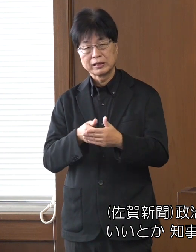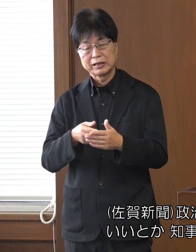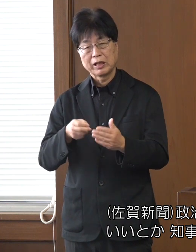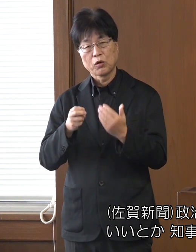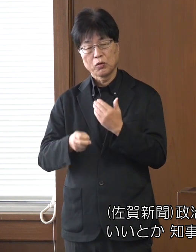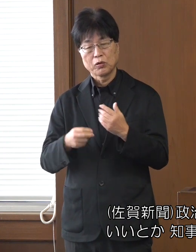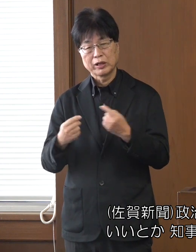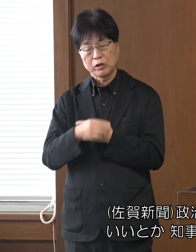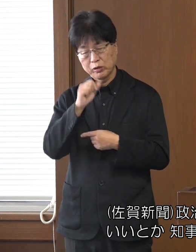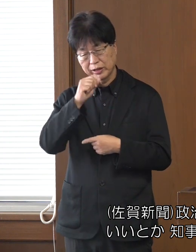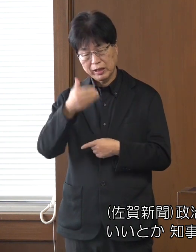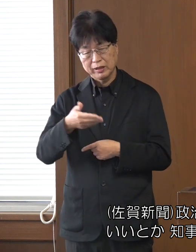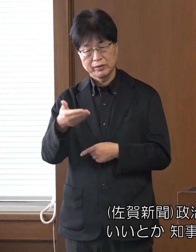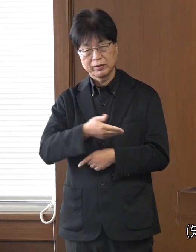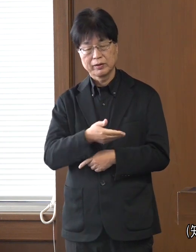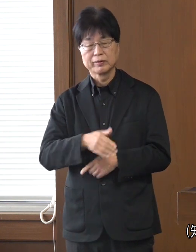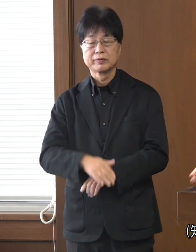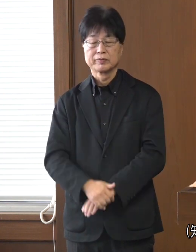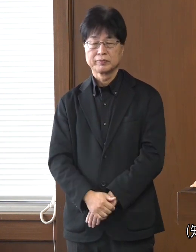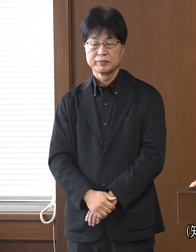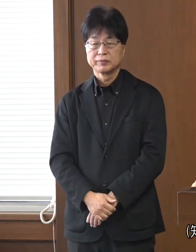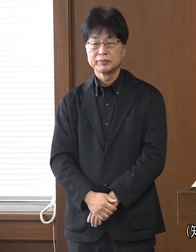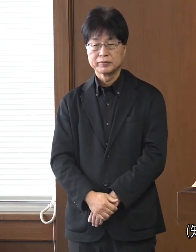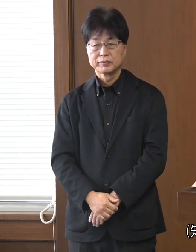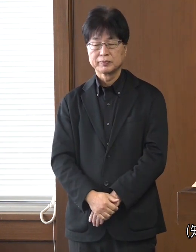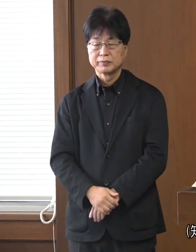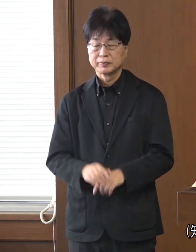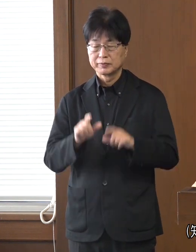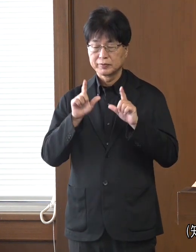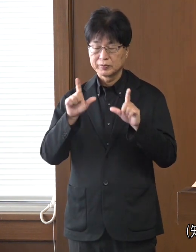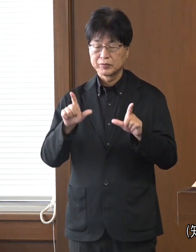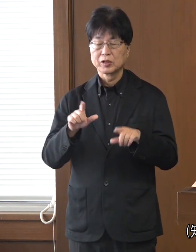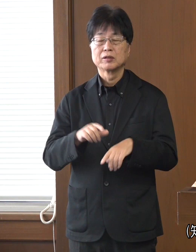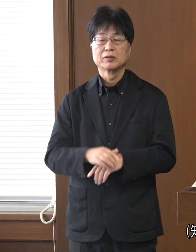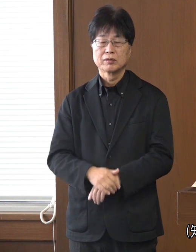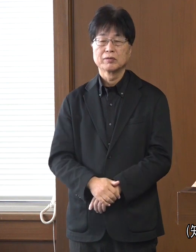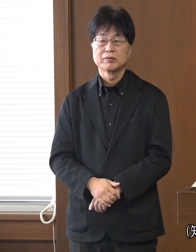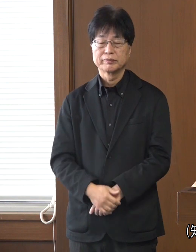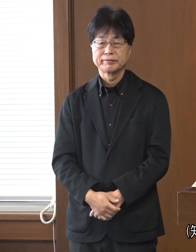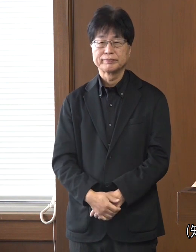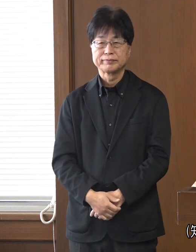か。 まあそうですね、